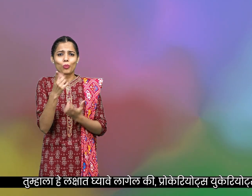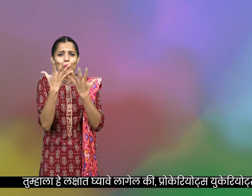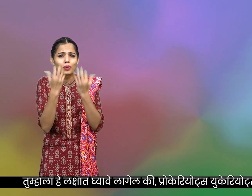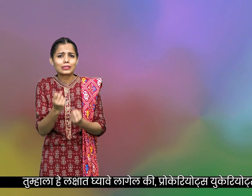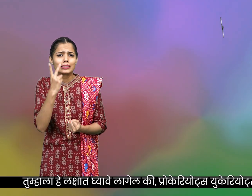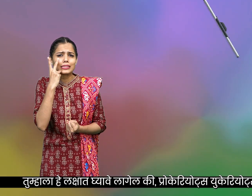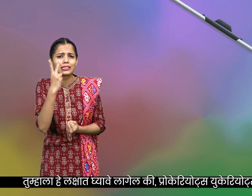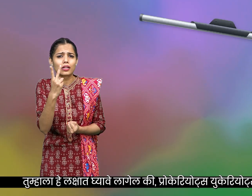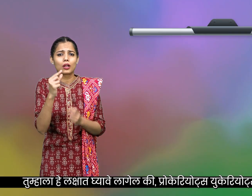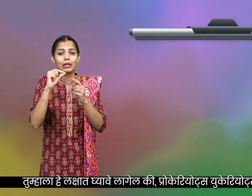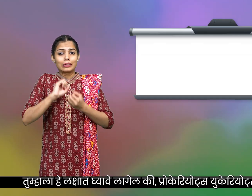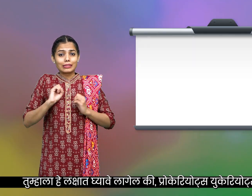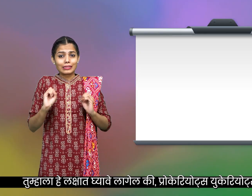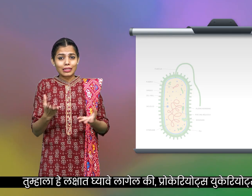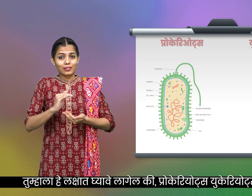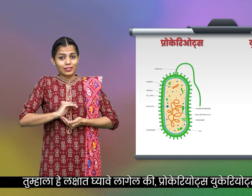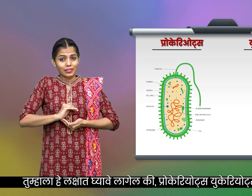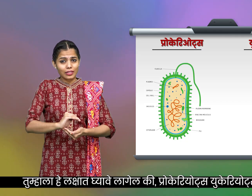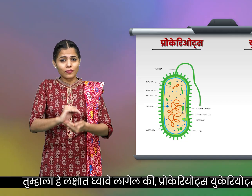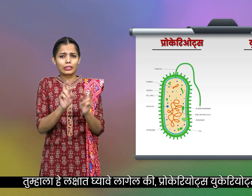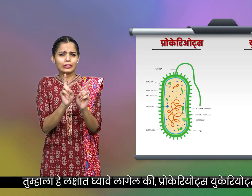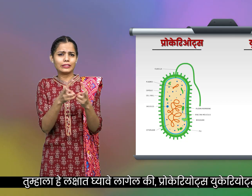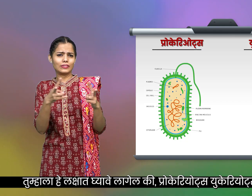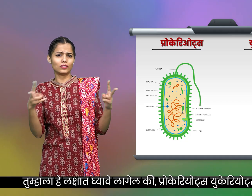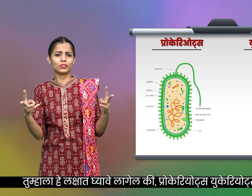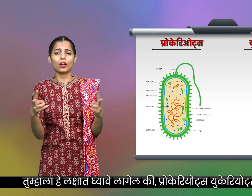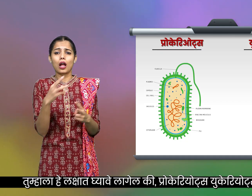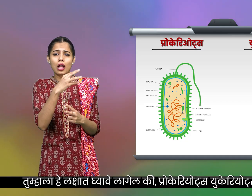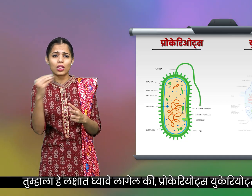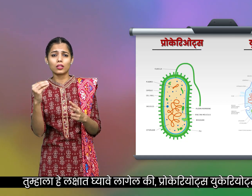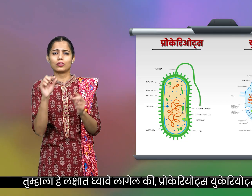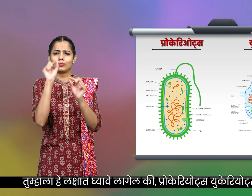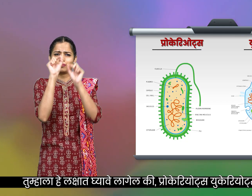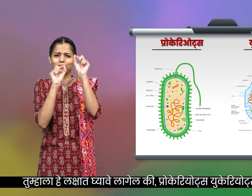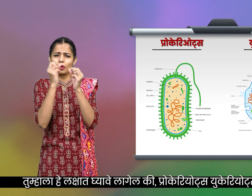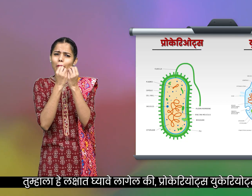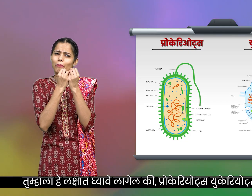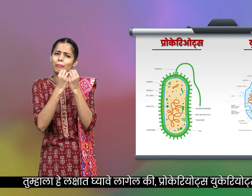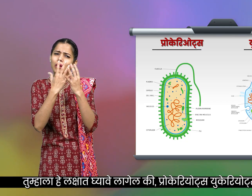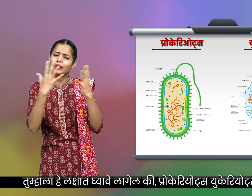हे लक्षात घ्यावे लागेल की प्रोकॅरियोट्स युकॅरियोट्सपेक्षा वेगळे असतात.